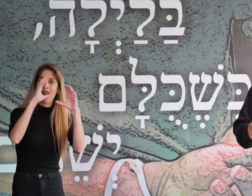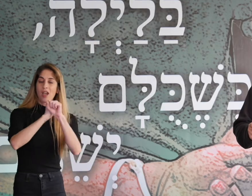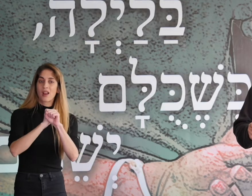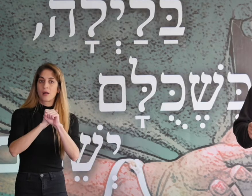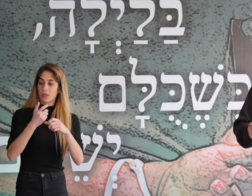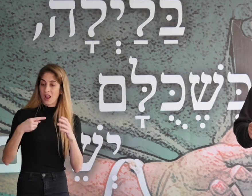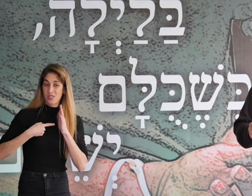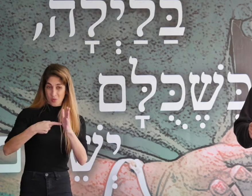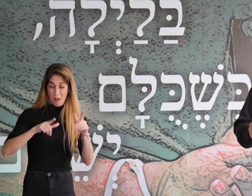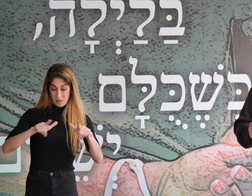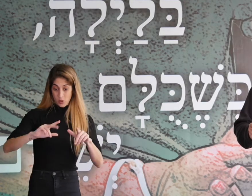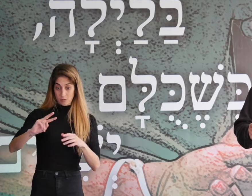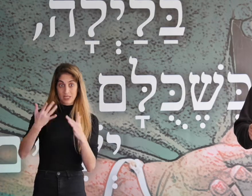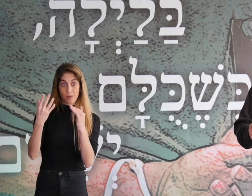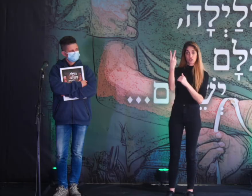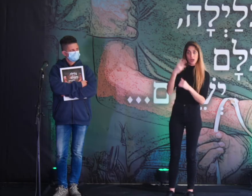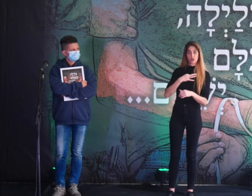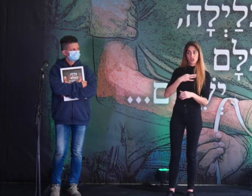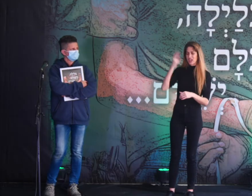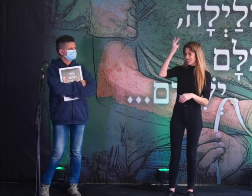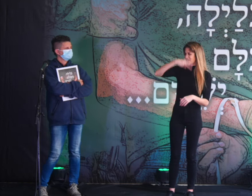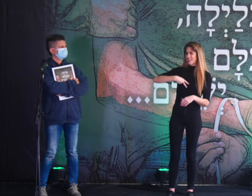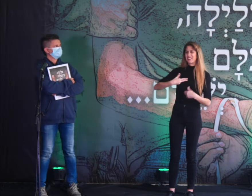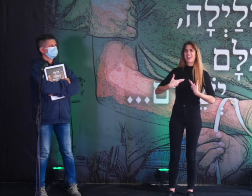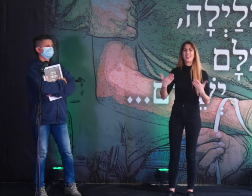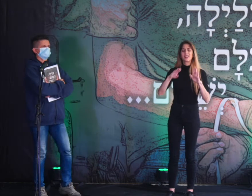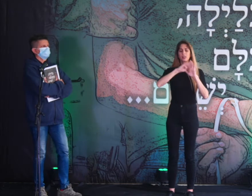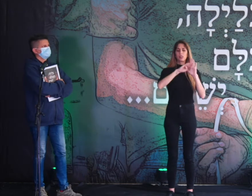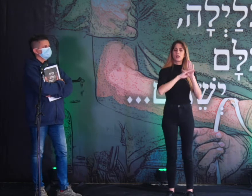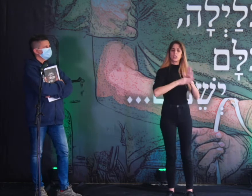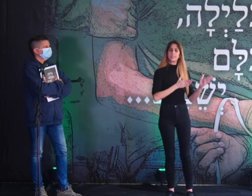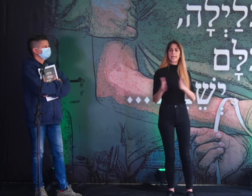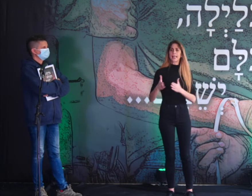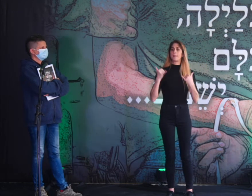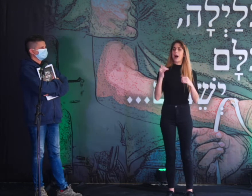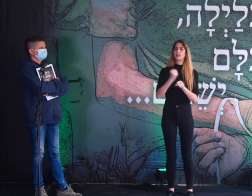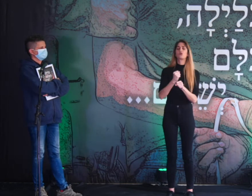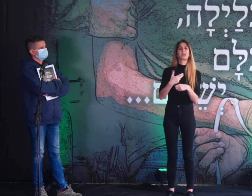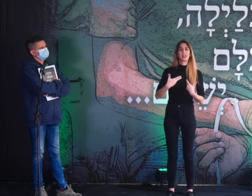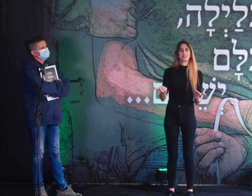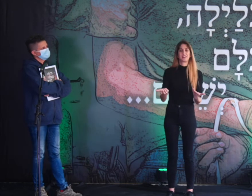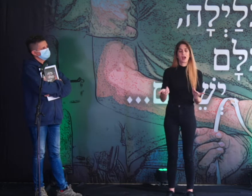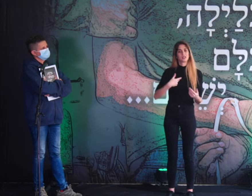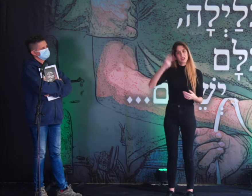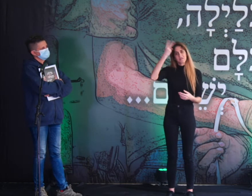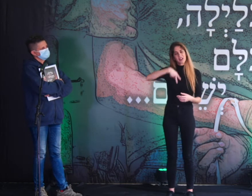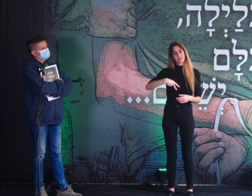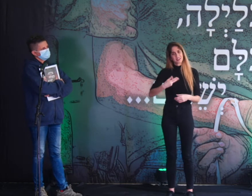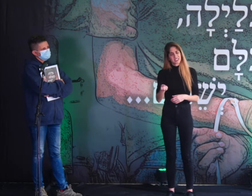העניין, במיפוי השני שלי, כשהבנתי שאין איזשהו נועל מסודר למה שאנחנו עושים, אז הבנתי שזה די